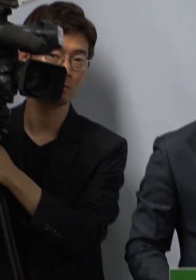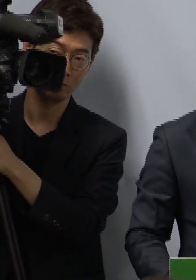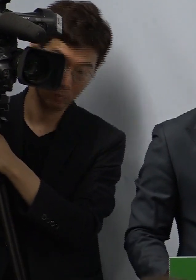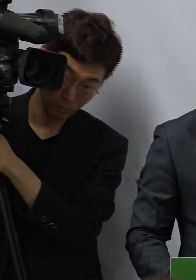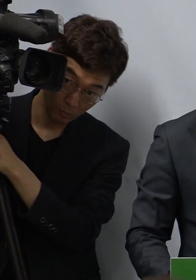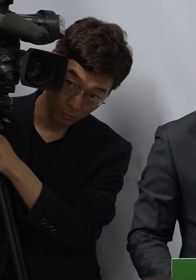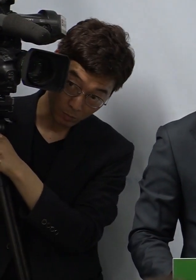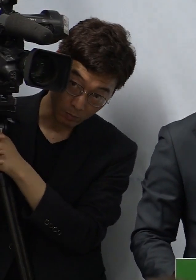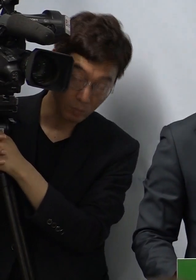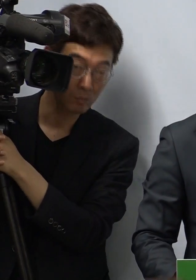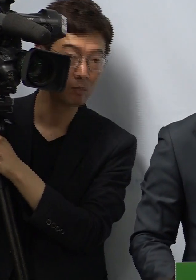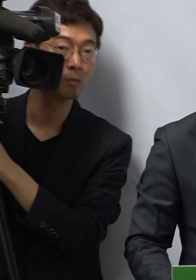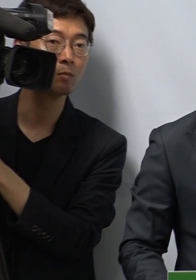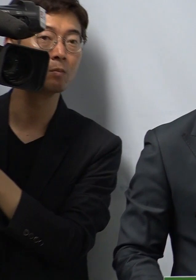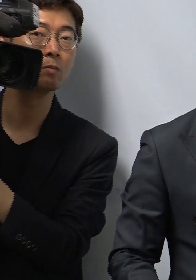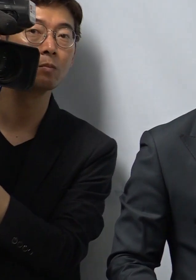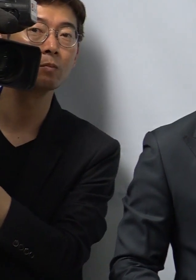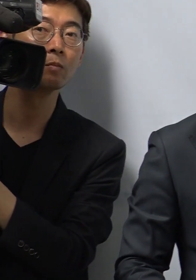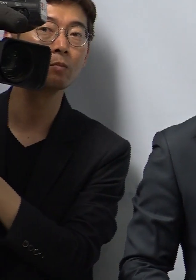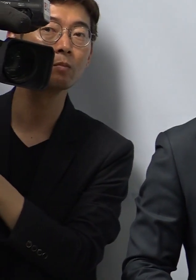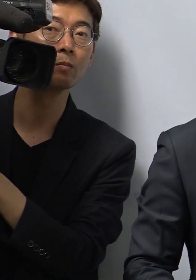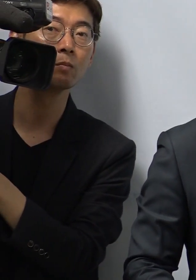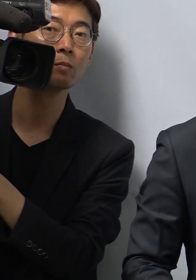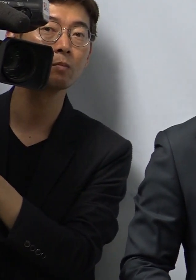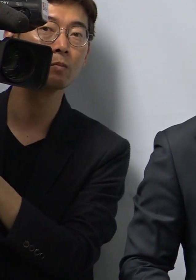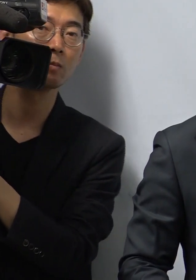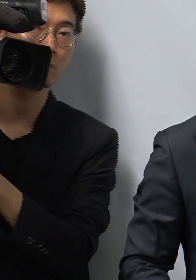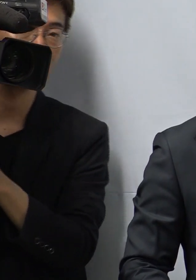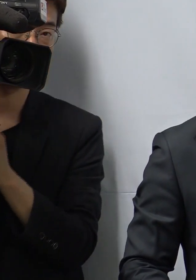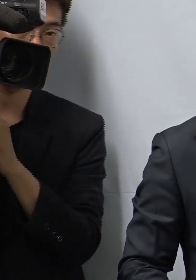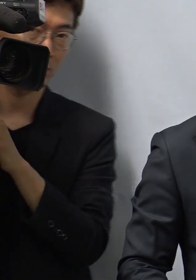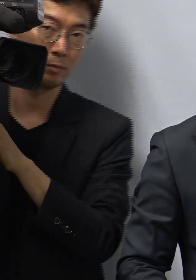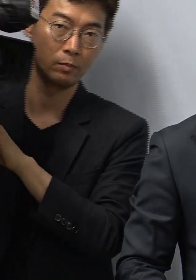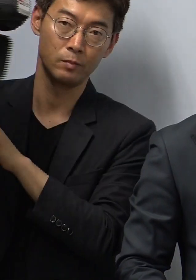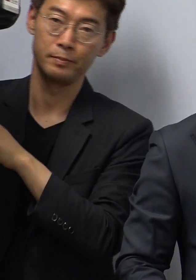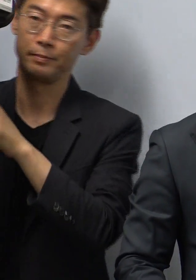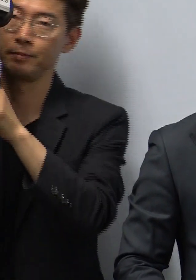60년 정통을 계승한 정당은 더불어민주당입니다.